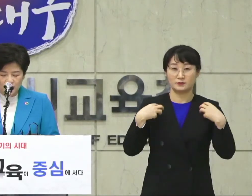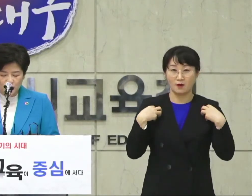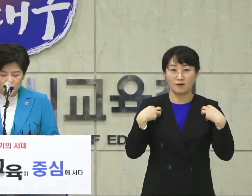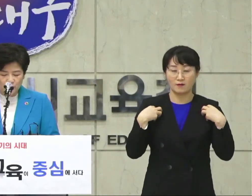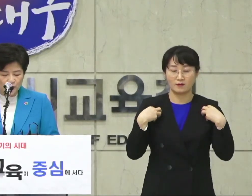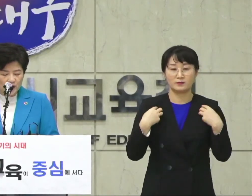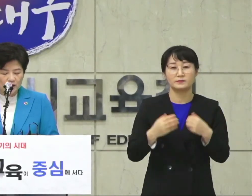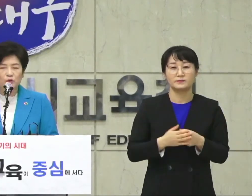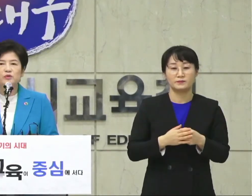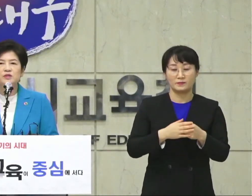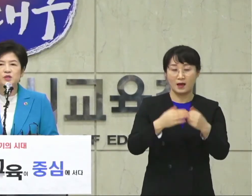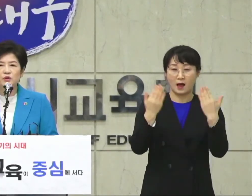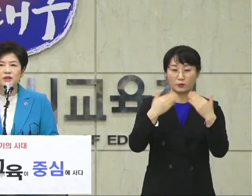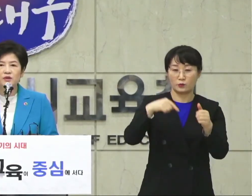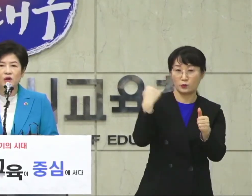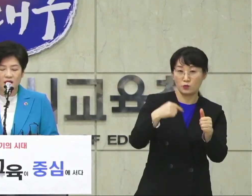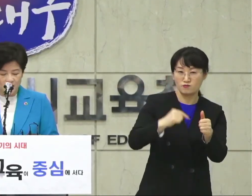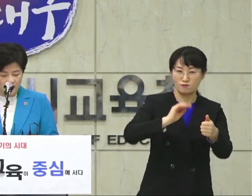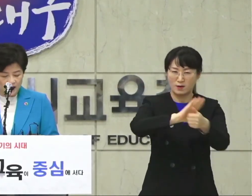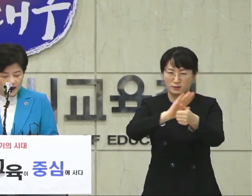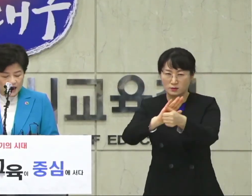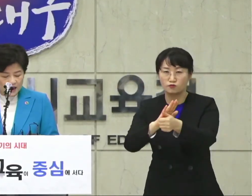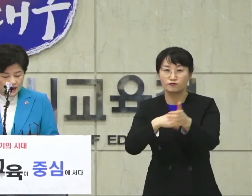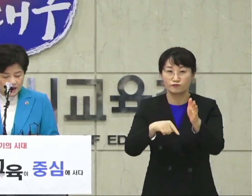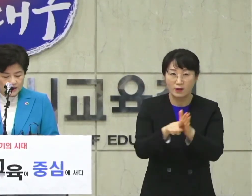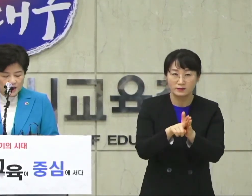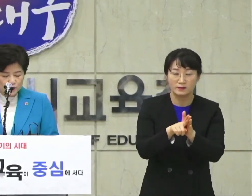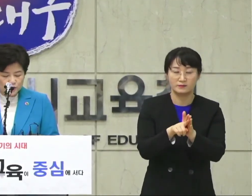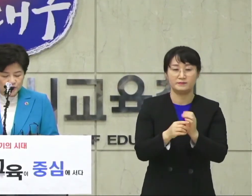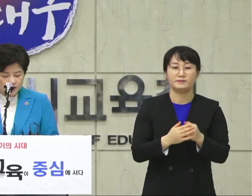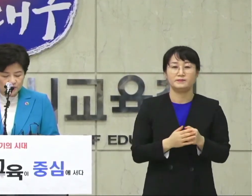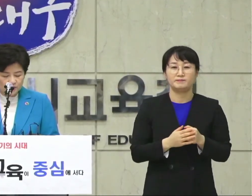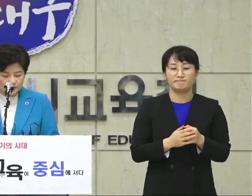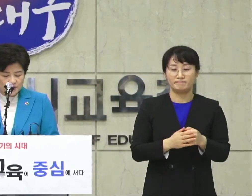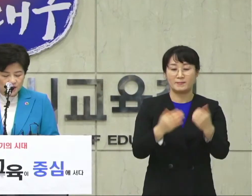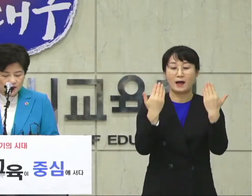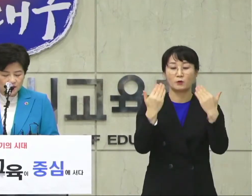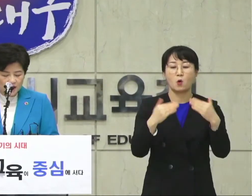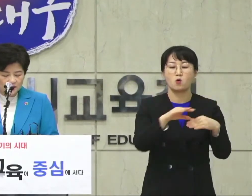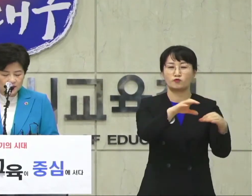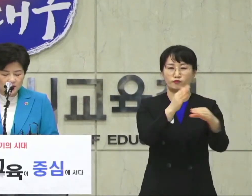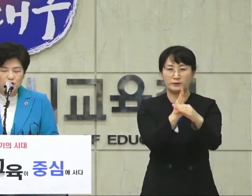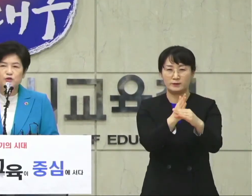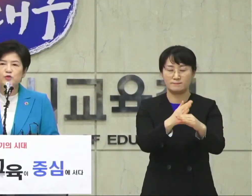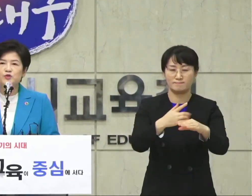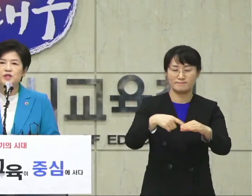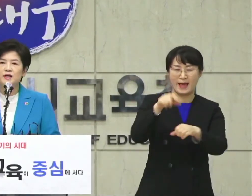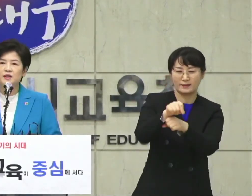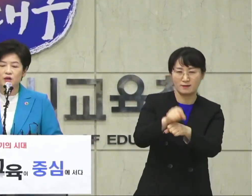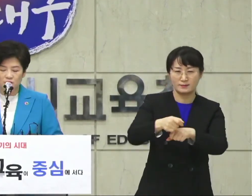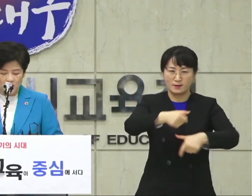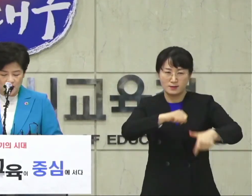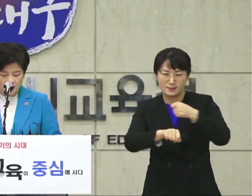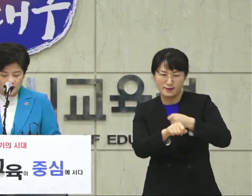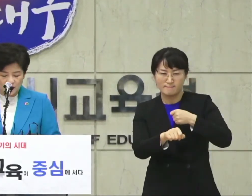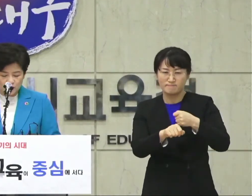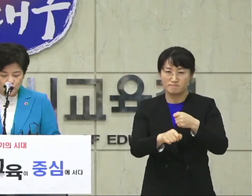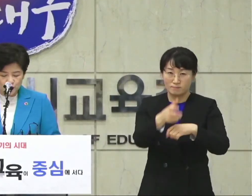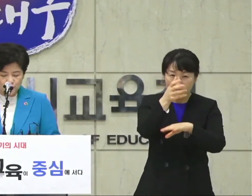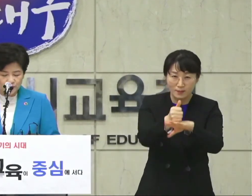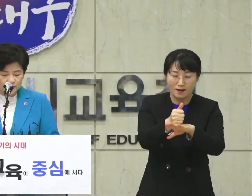차원에서 학교 교육활동 지원을 위해 현장 중심 적극 행정을 추진한